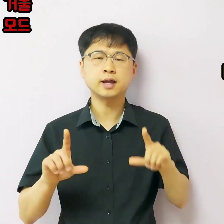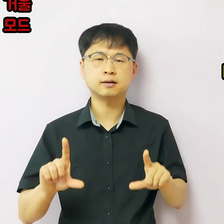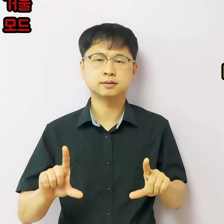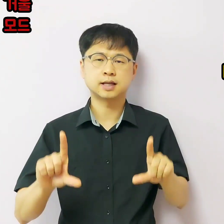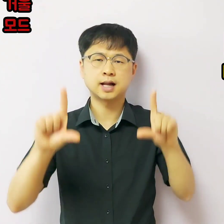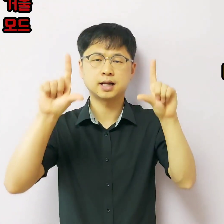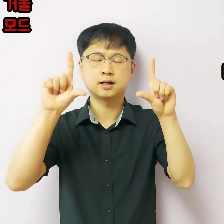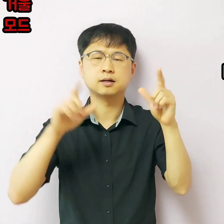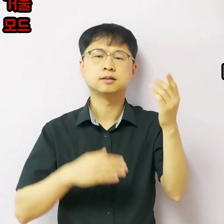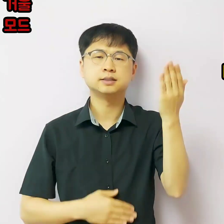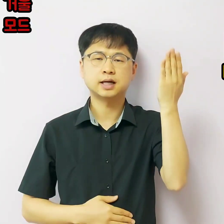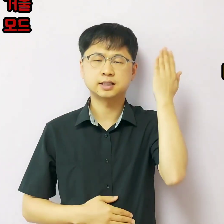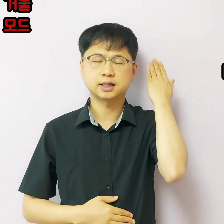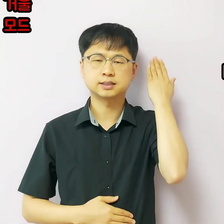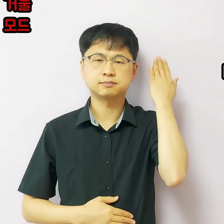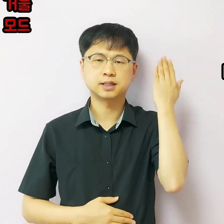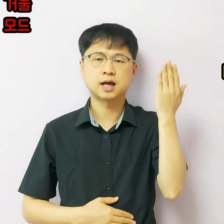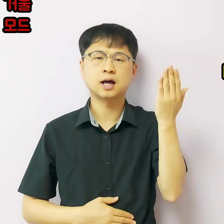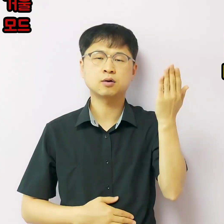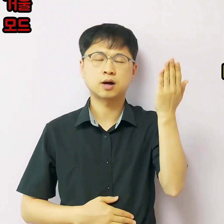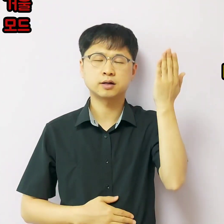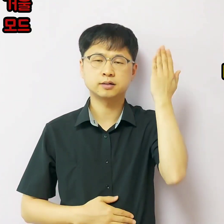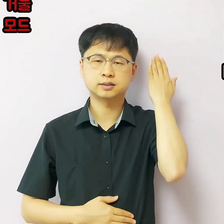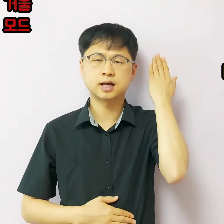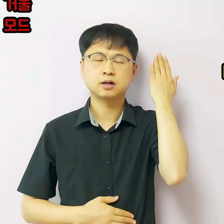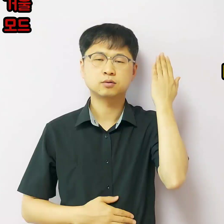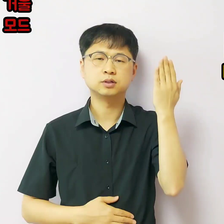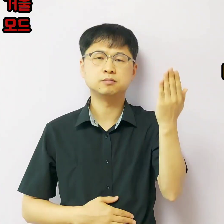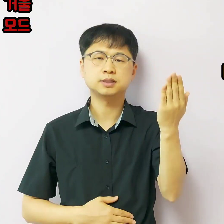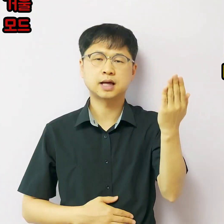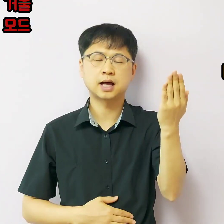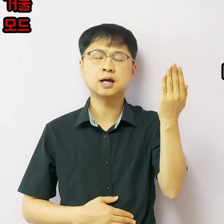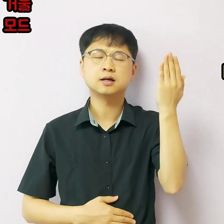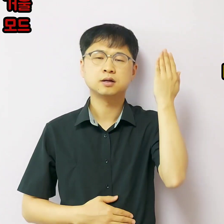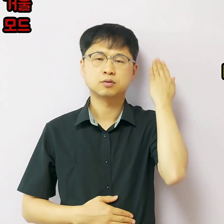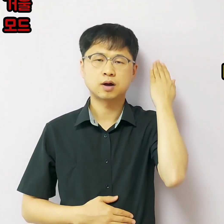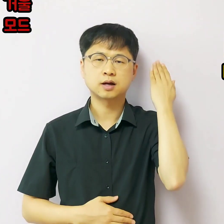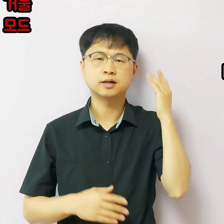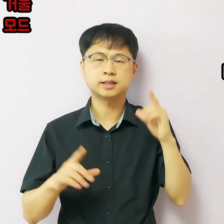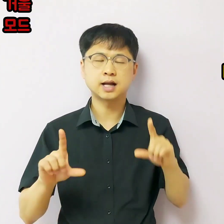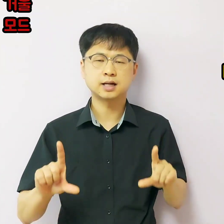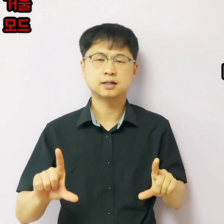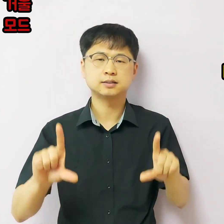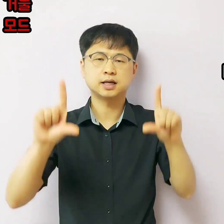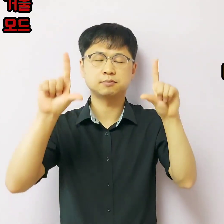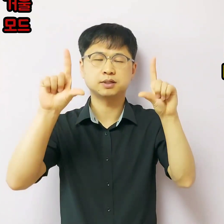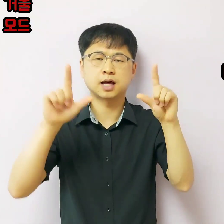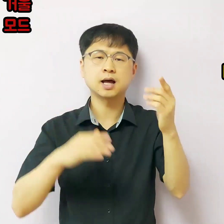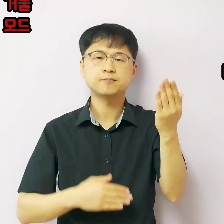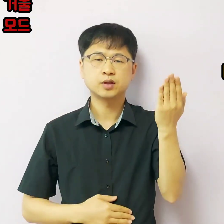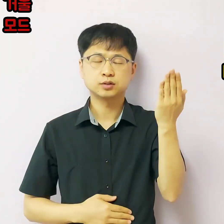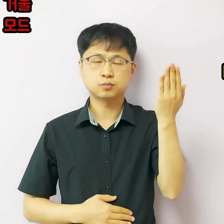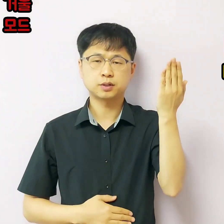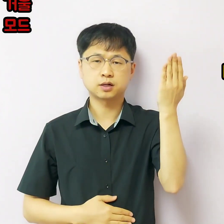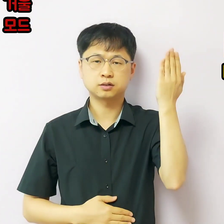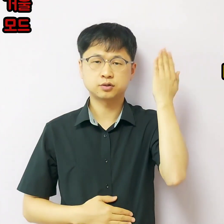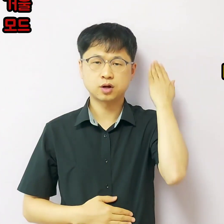어느 날, 그날이 되겠습니다. 과거의 어느 날, 의미상 과거의 날, 그날입니다. 손바닥을 뒤로